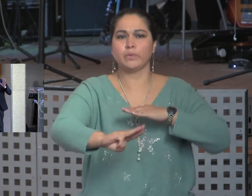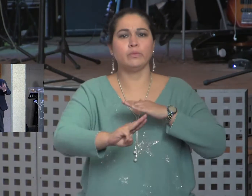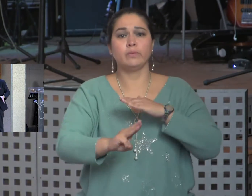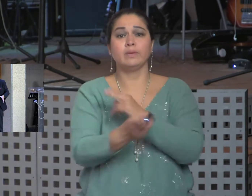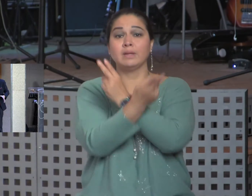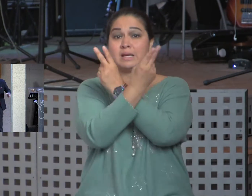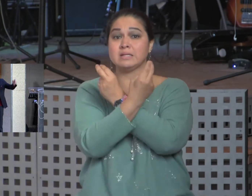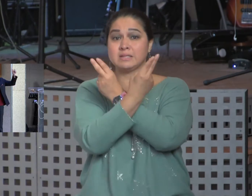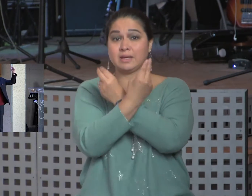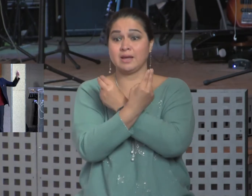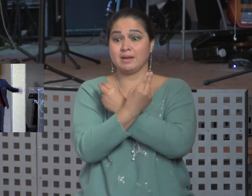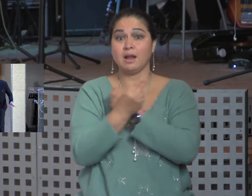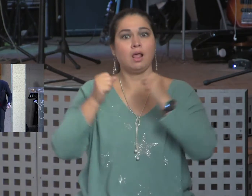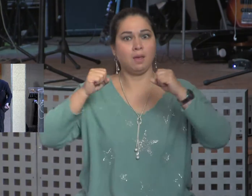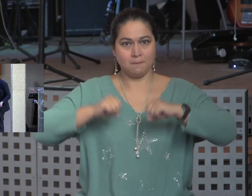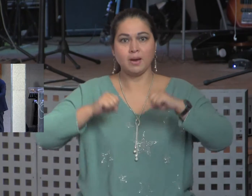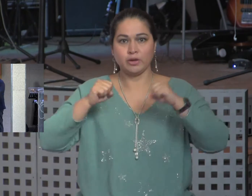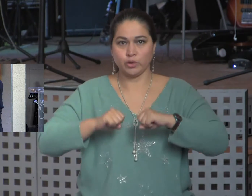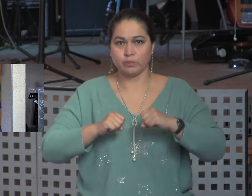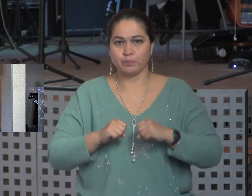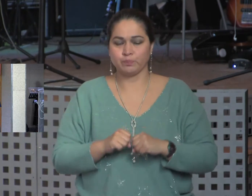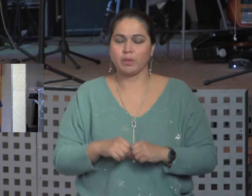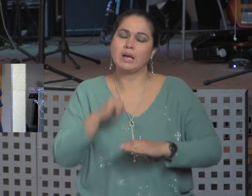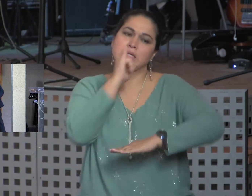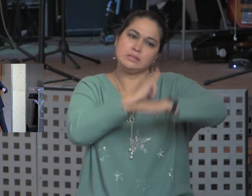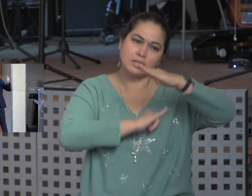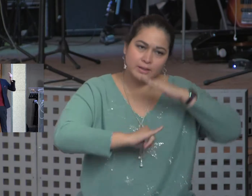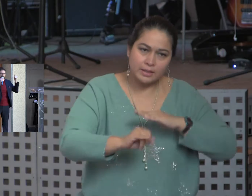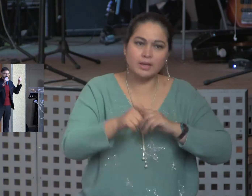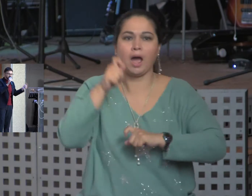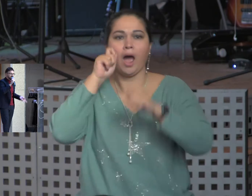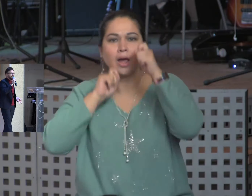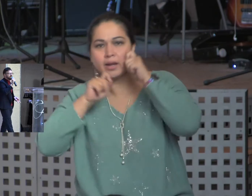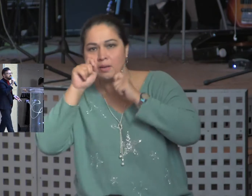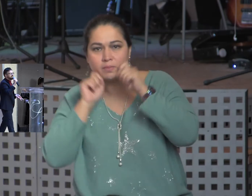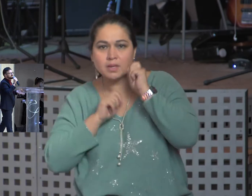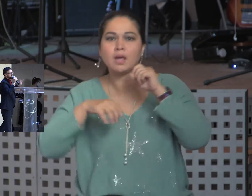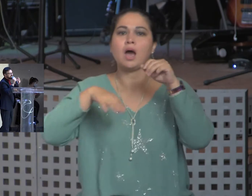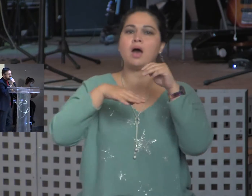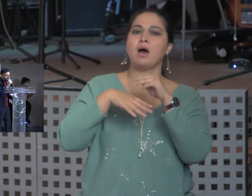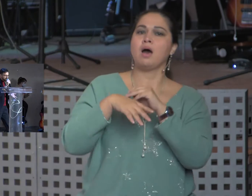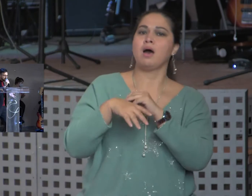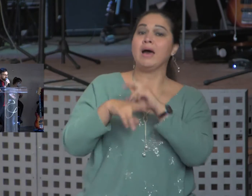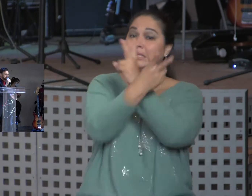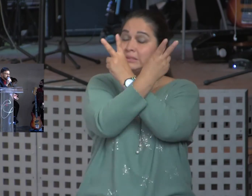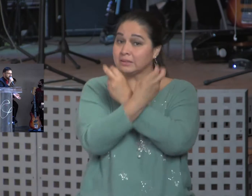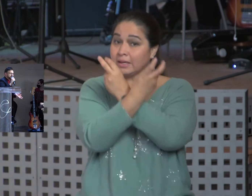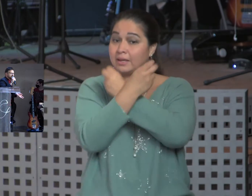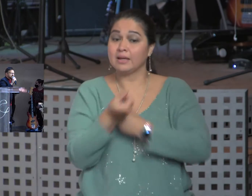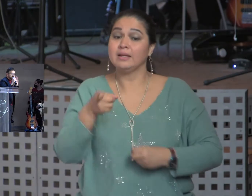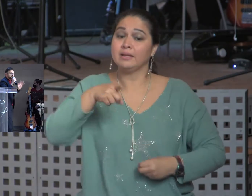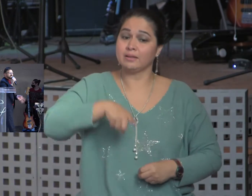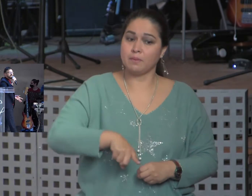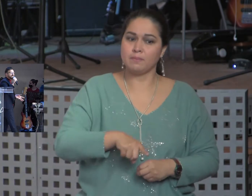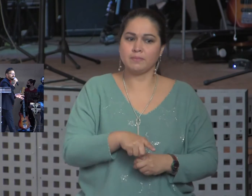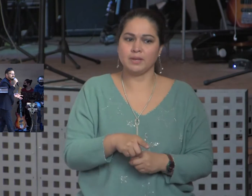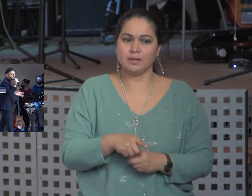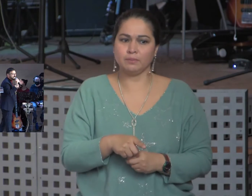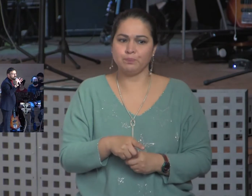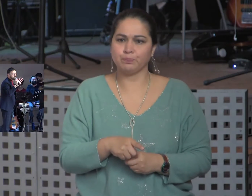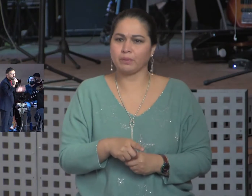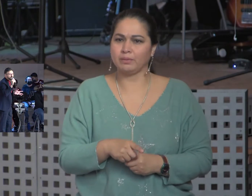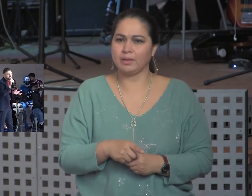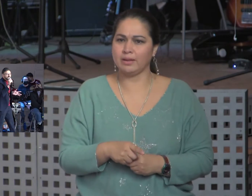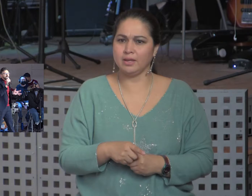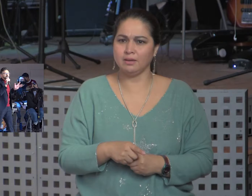profetas mayores. Isaías, Jeremías, Ezequiel y Daniel. Y Ezequiel